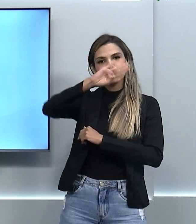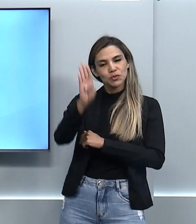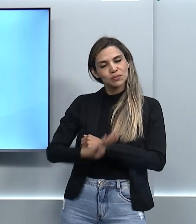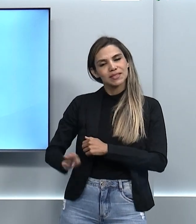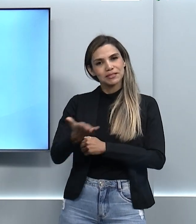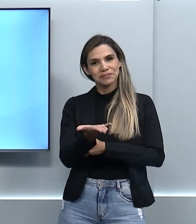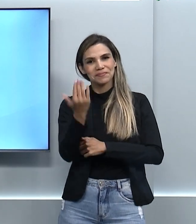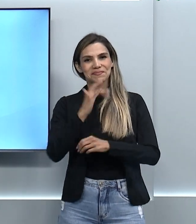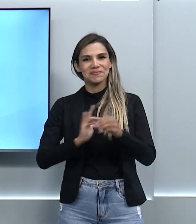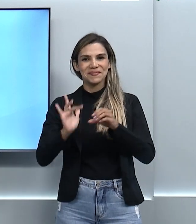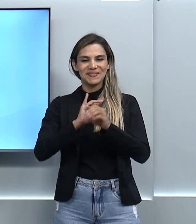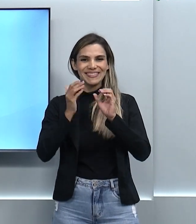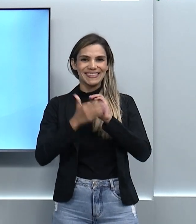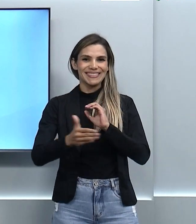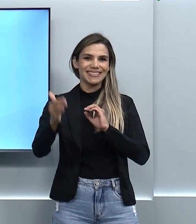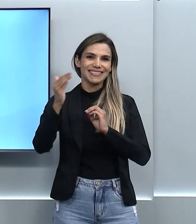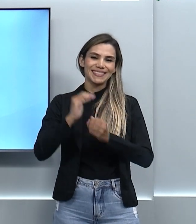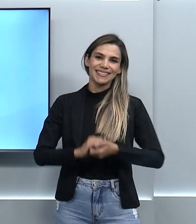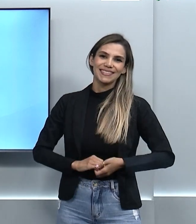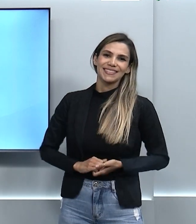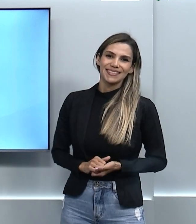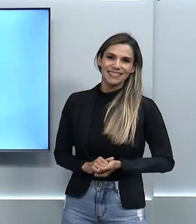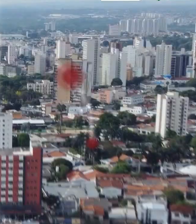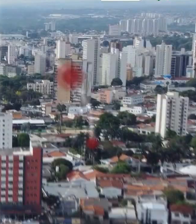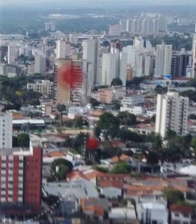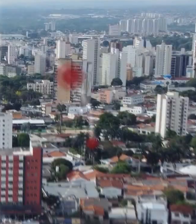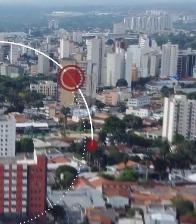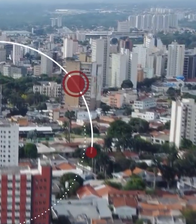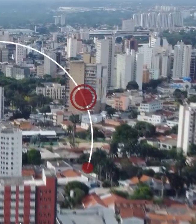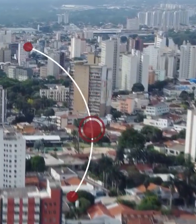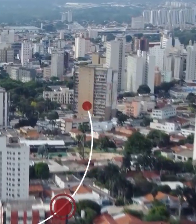gente, o programa já está no ar.